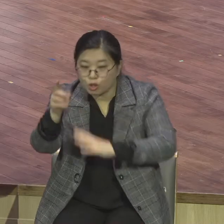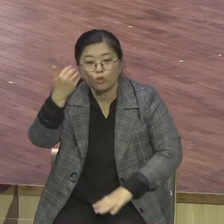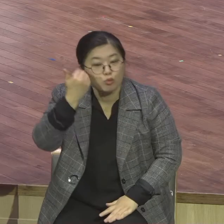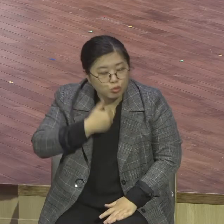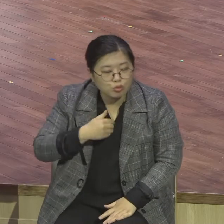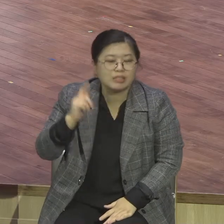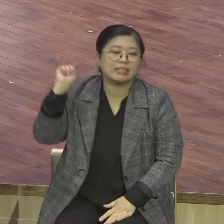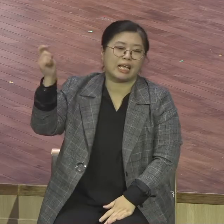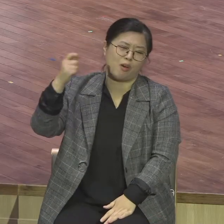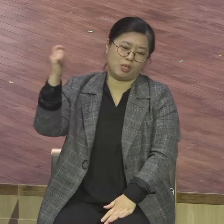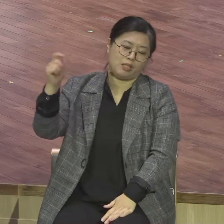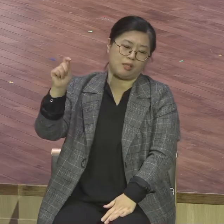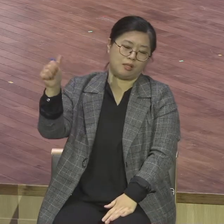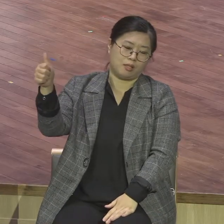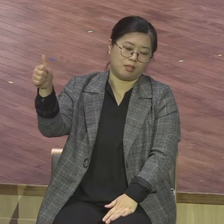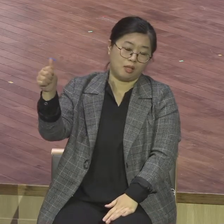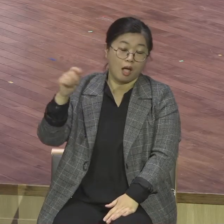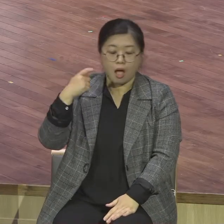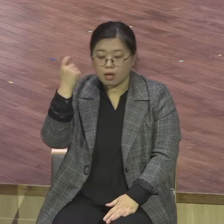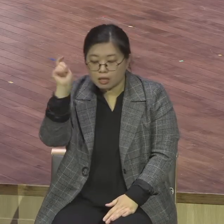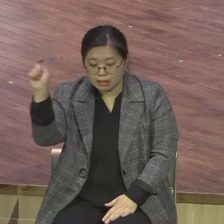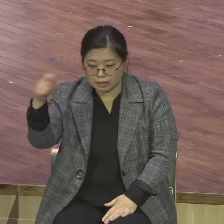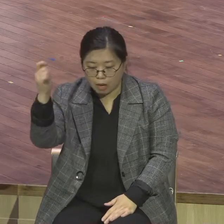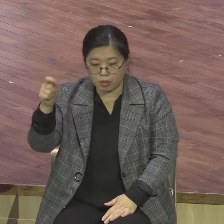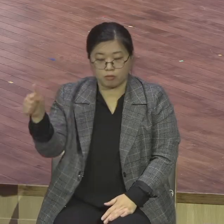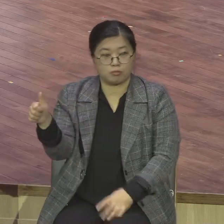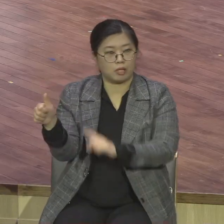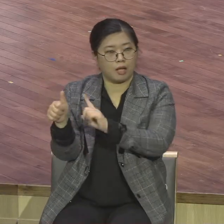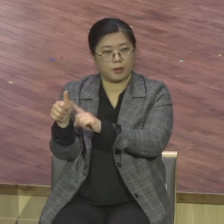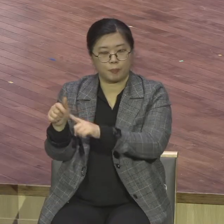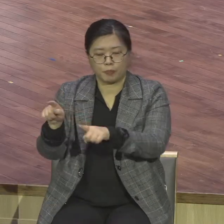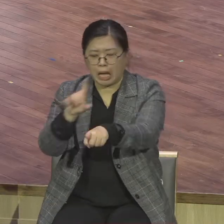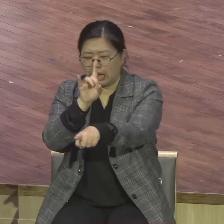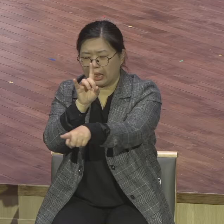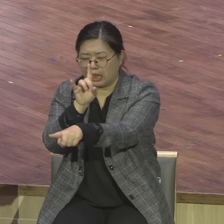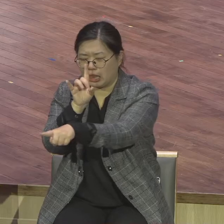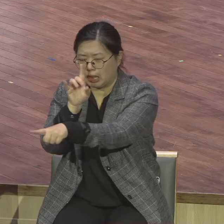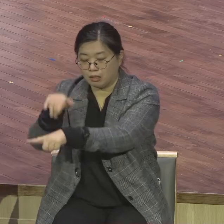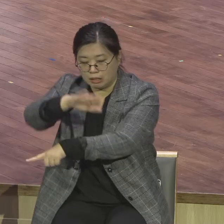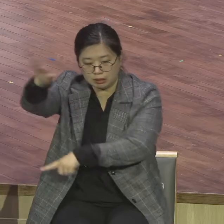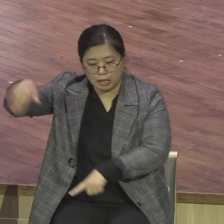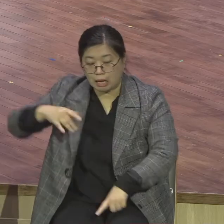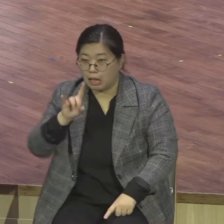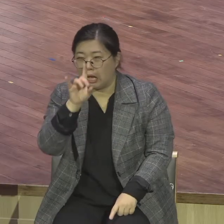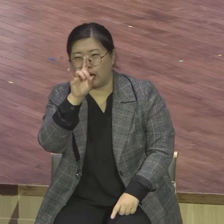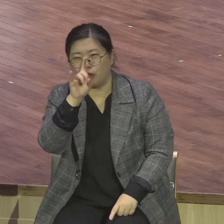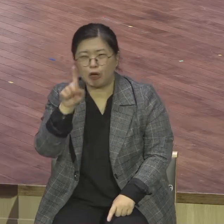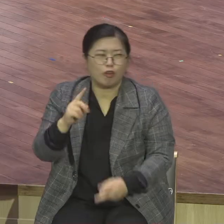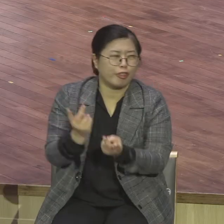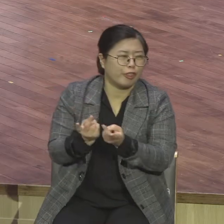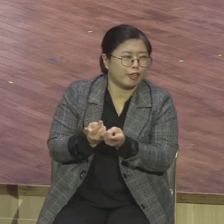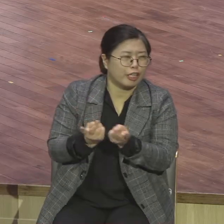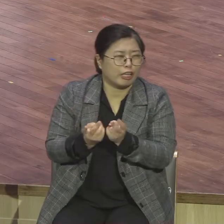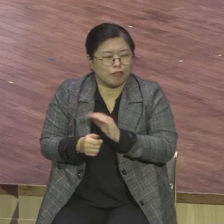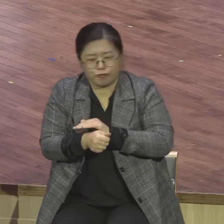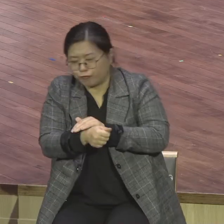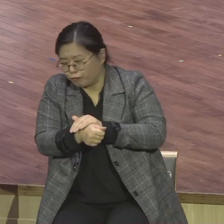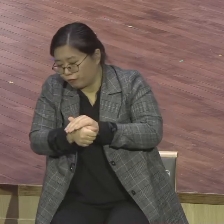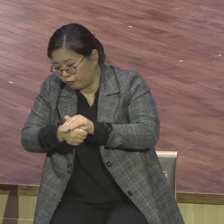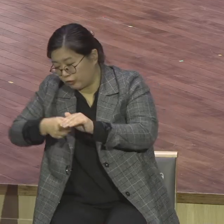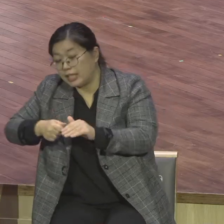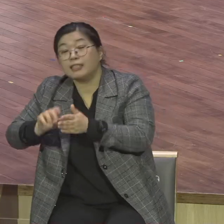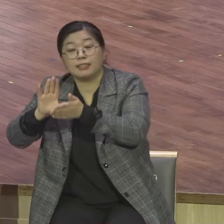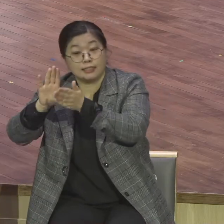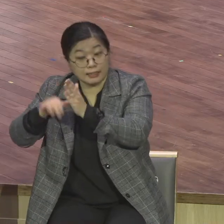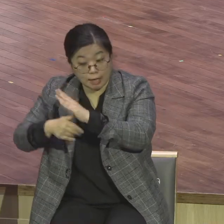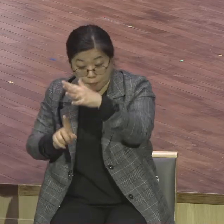사람 달랐습니다. 어려울 때 다들 안 된다고 부르짖고 다들 쫄려가지고 다들 부정적으로 잡혀있는